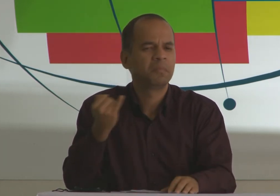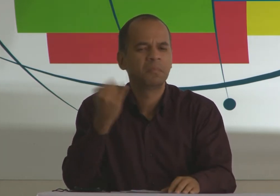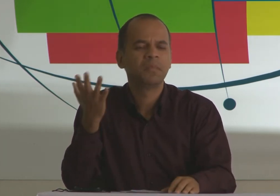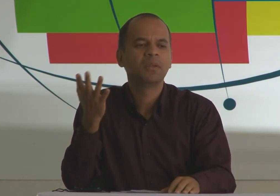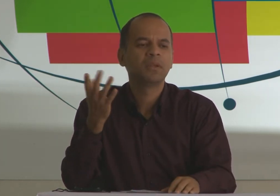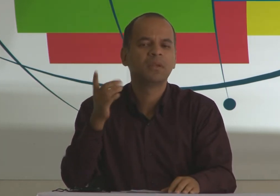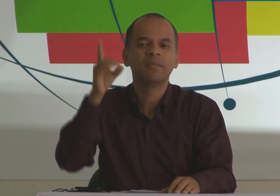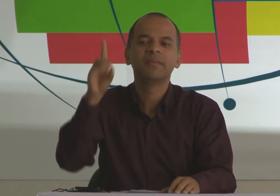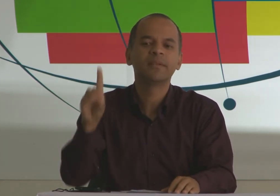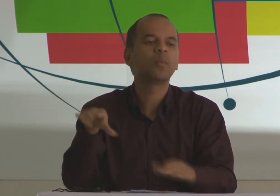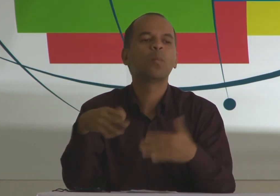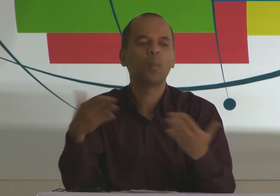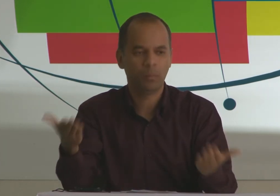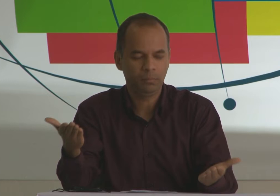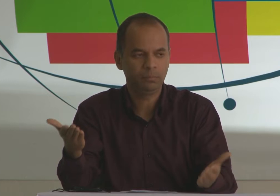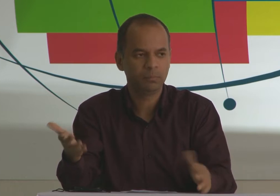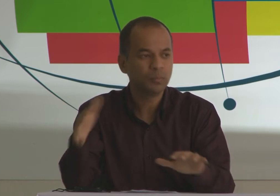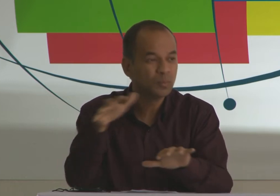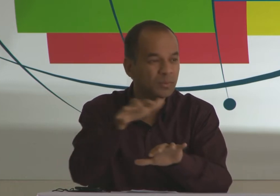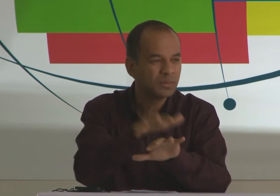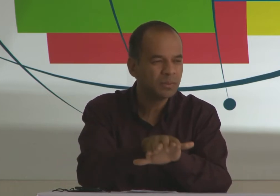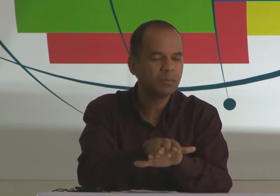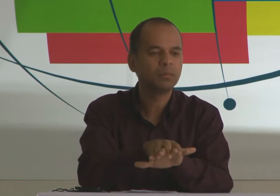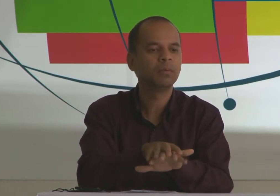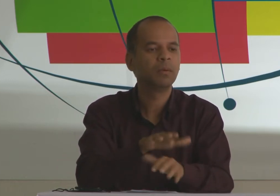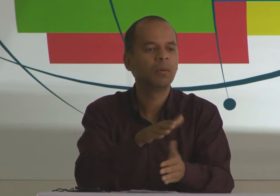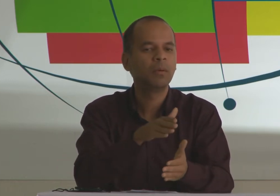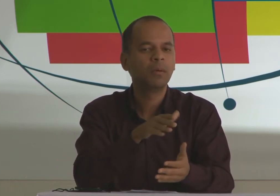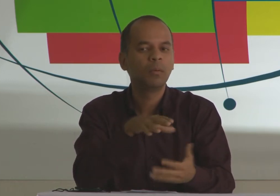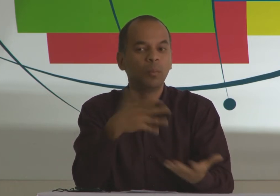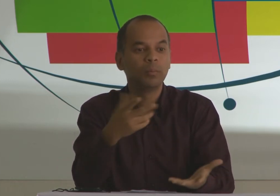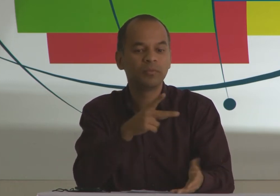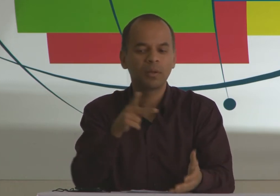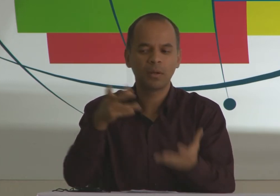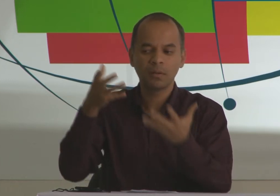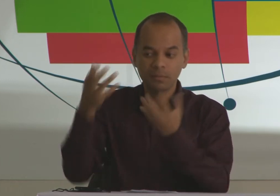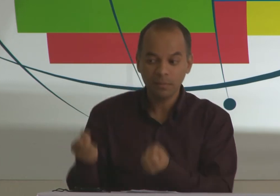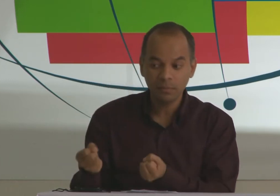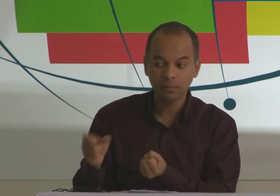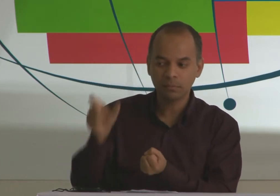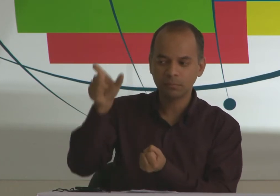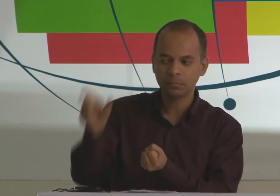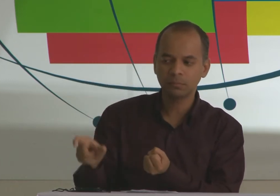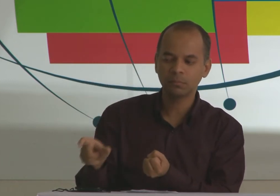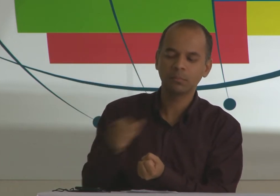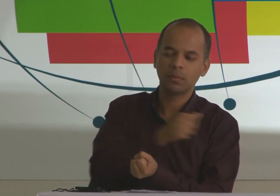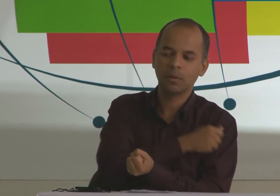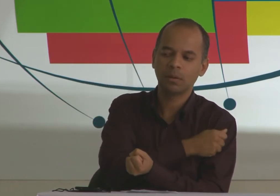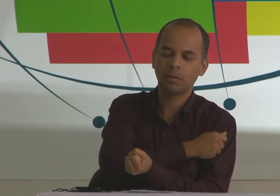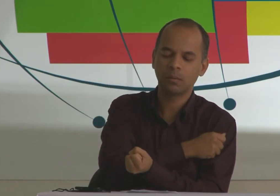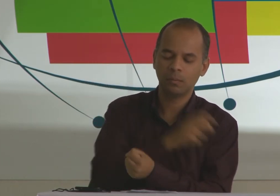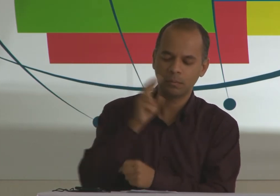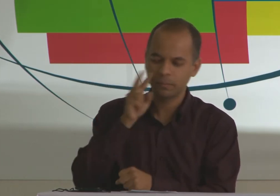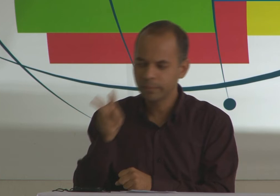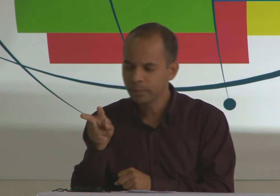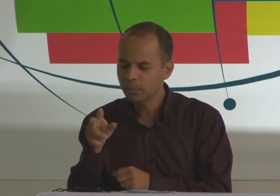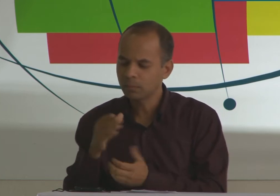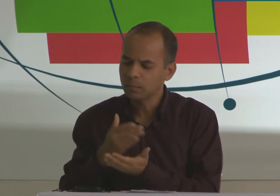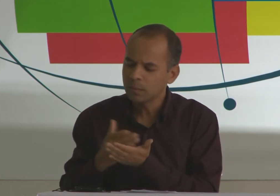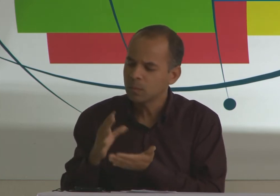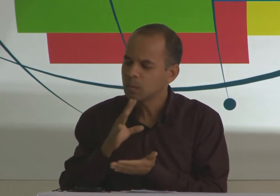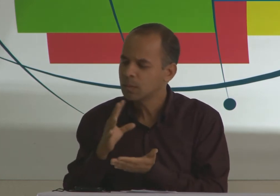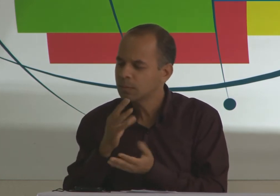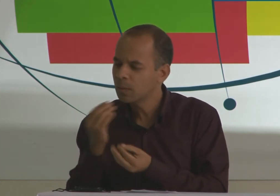buscar também a informação, seja ela qual for. Não pensando somente na questão do direito, mas pensando na questão da inclusão, é um processo